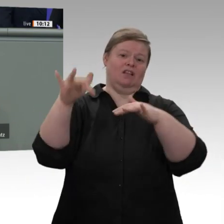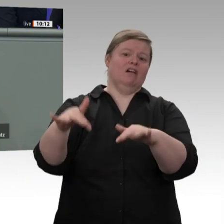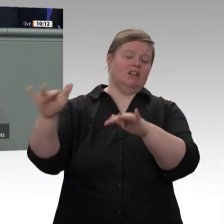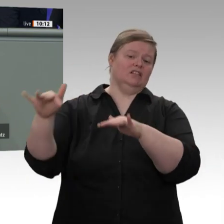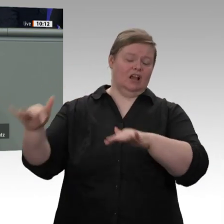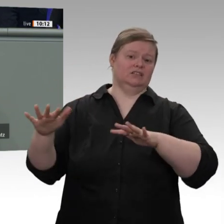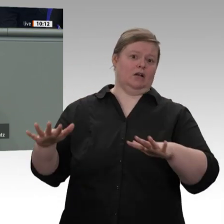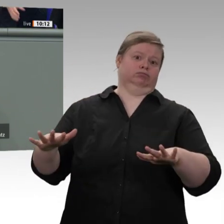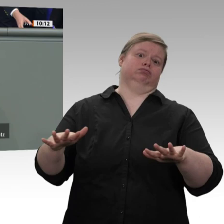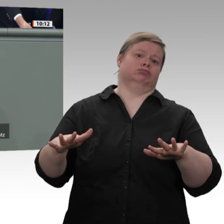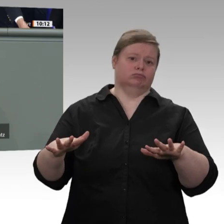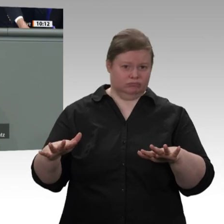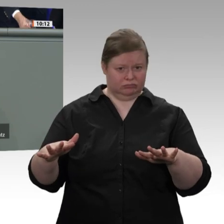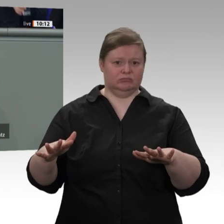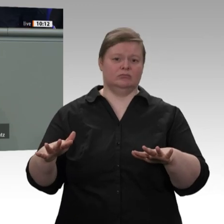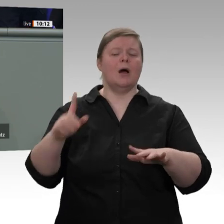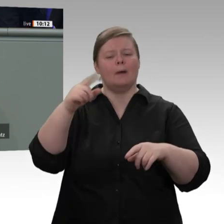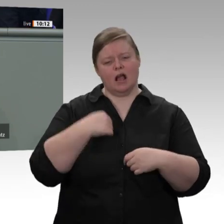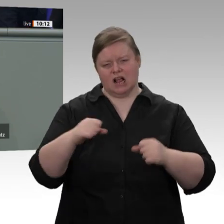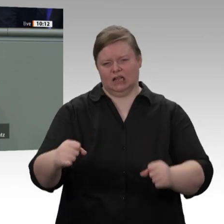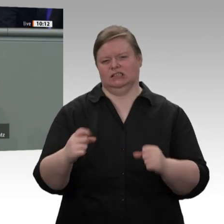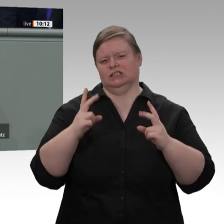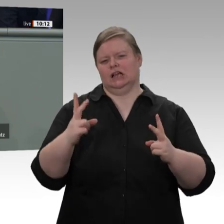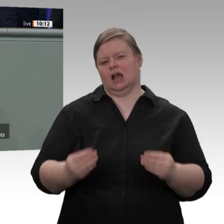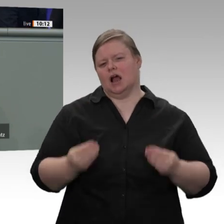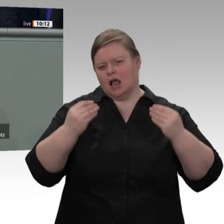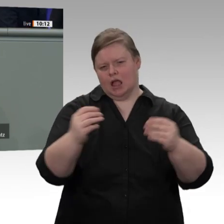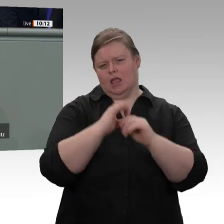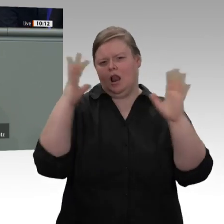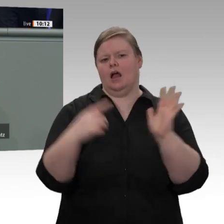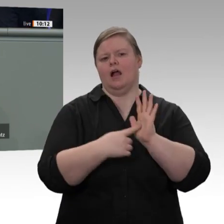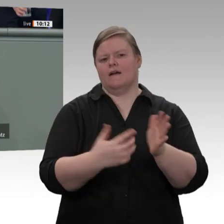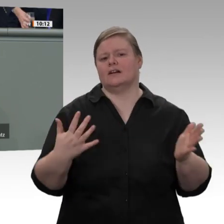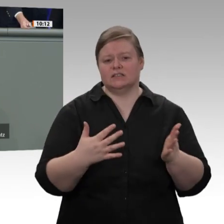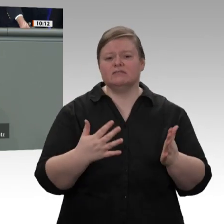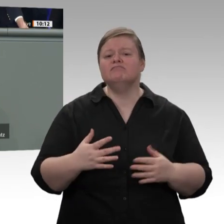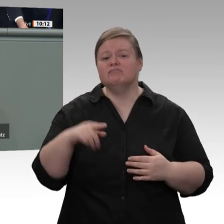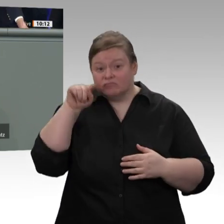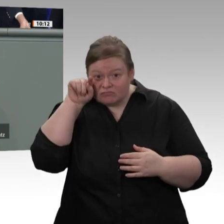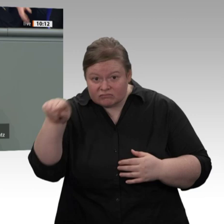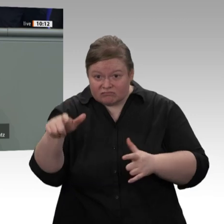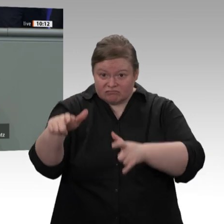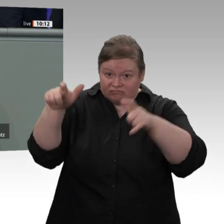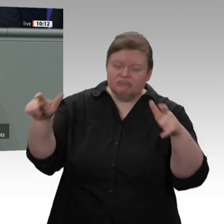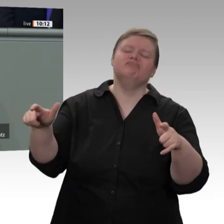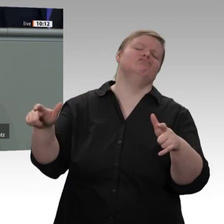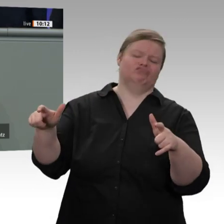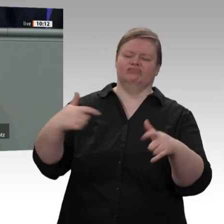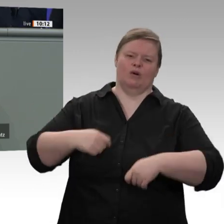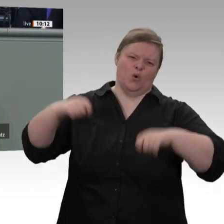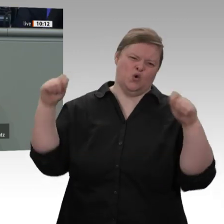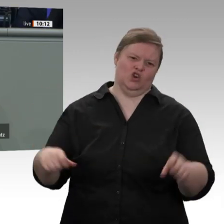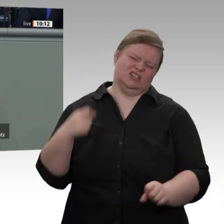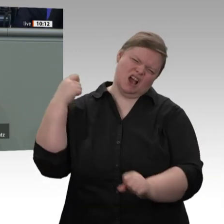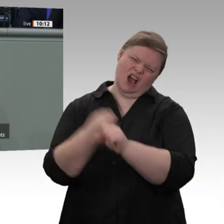keine polizeiliche Statistik. Wenn ich an den Terror des NSU, den Mord an Walter Lübcke oder den Anschlag von Halle und die Morde